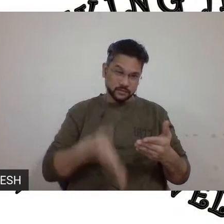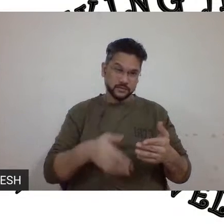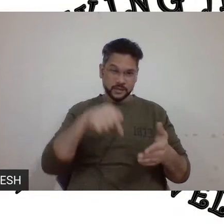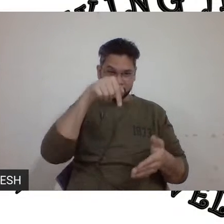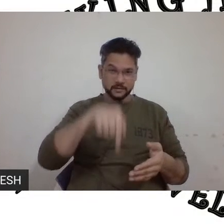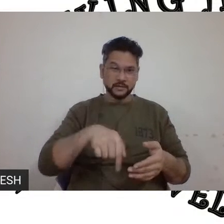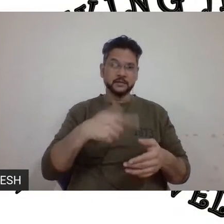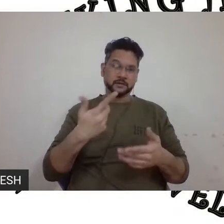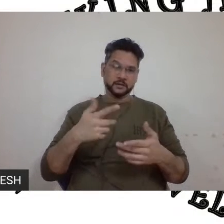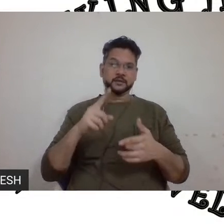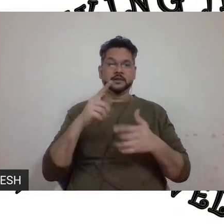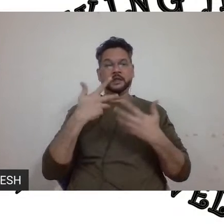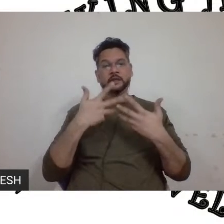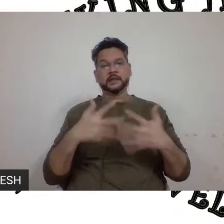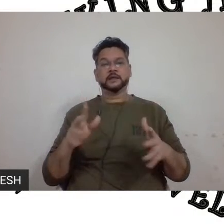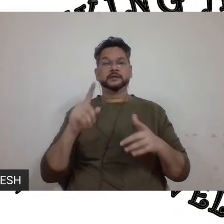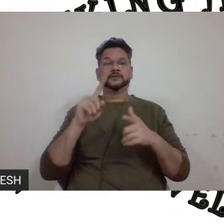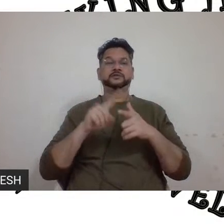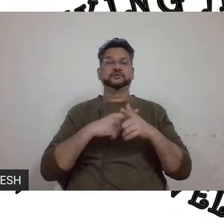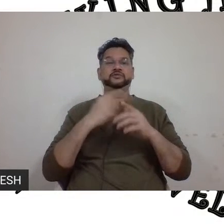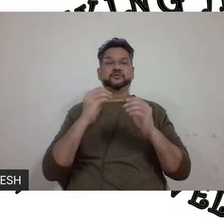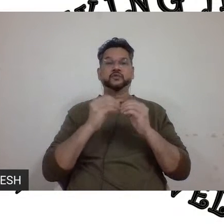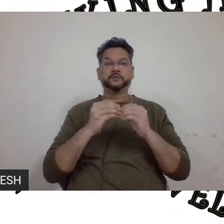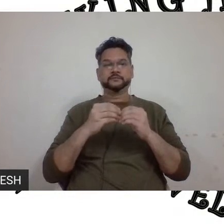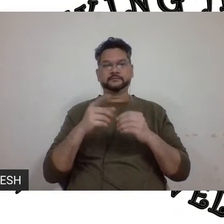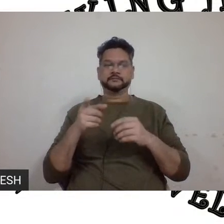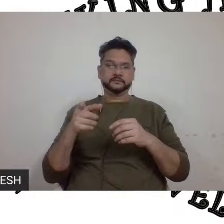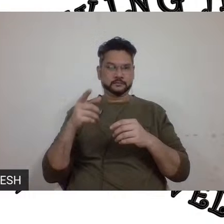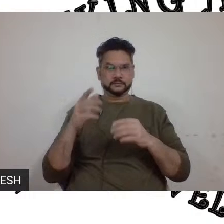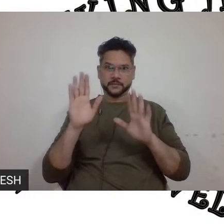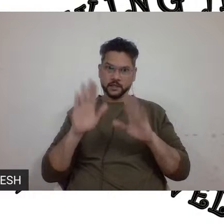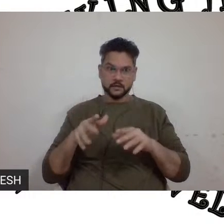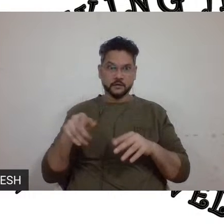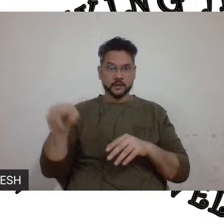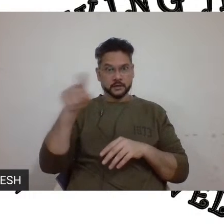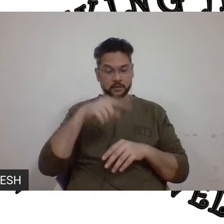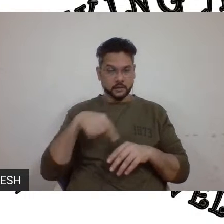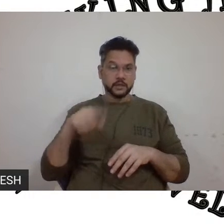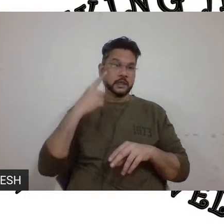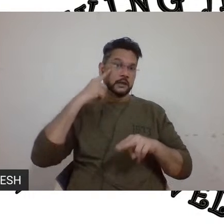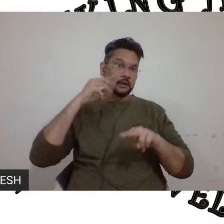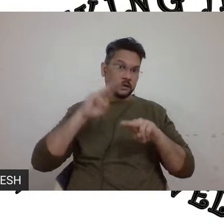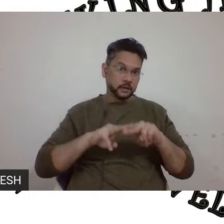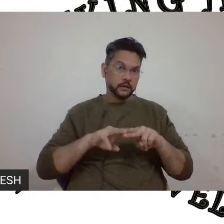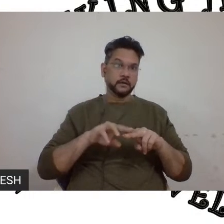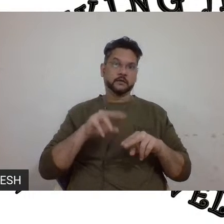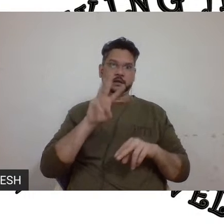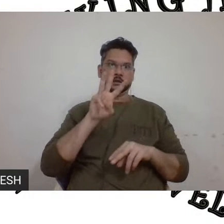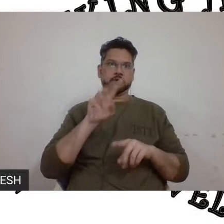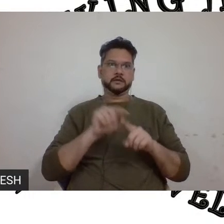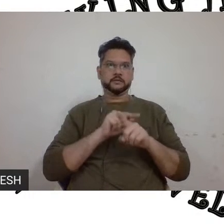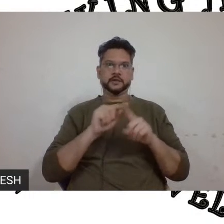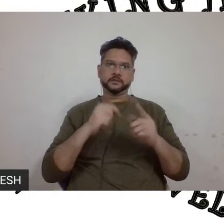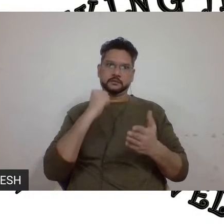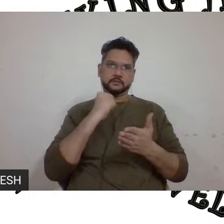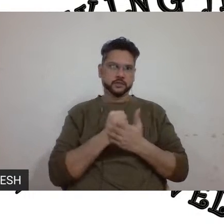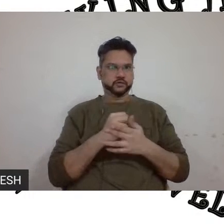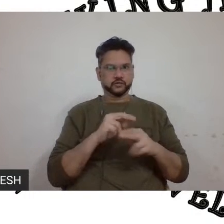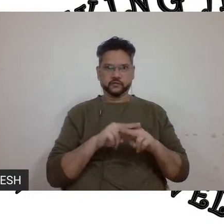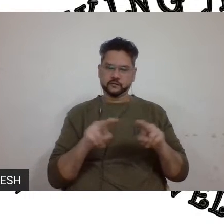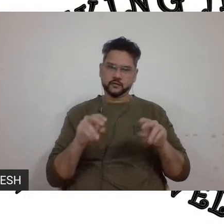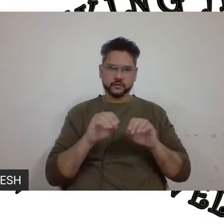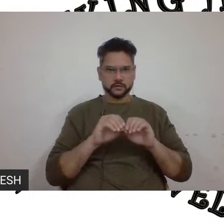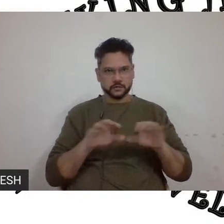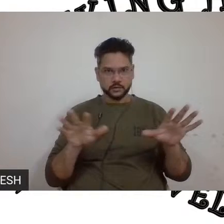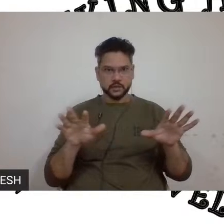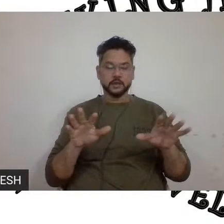है, उसमें अगर 3% रिजर्वेशन के हिसाब से देख लिया जाए, और उसके बाद